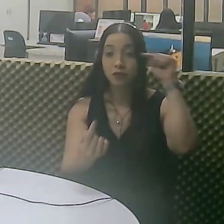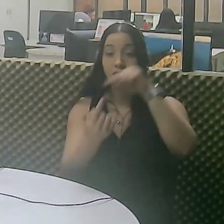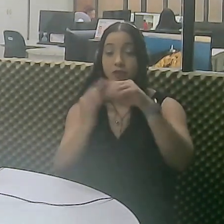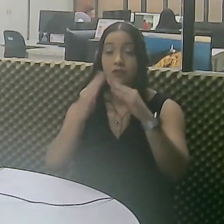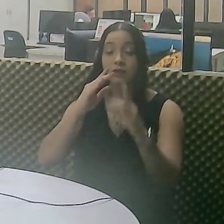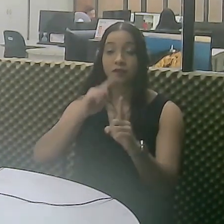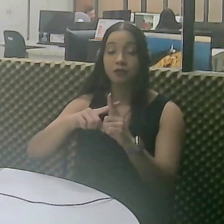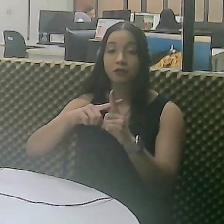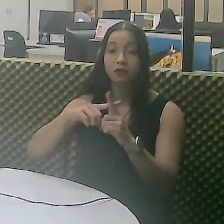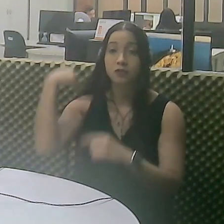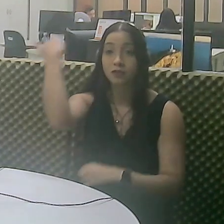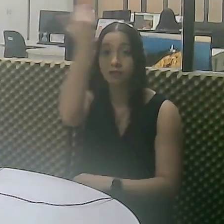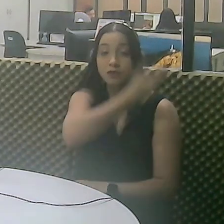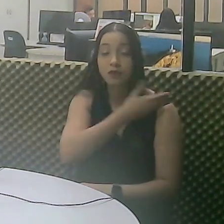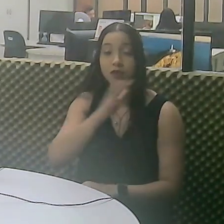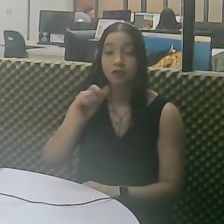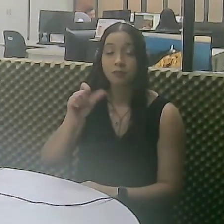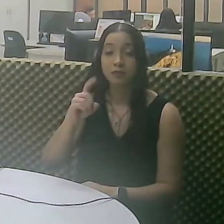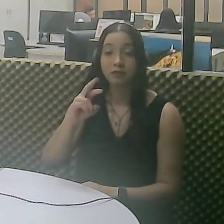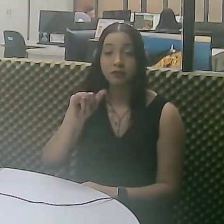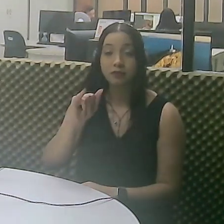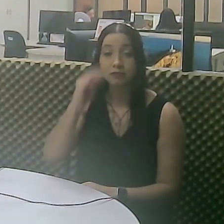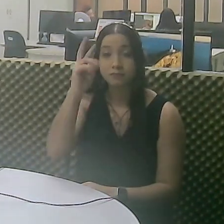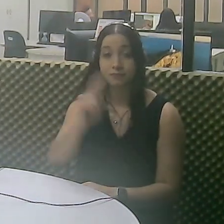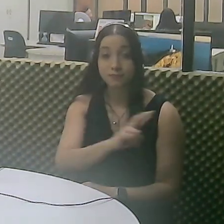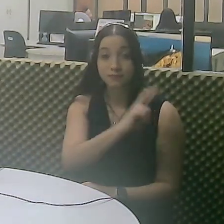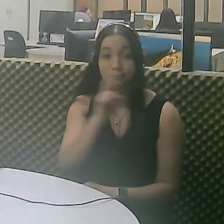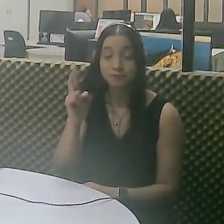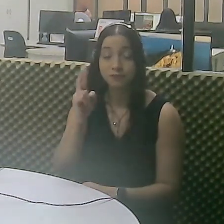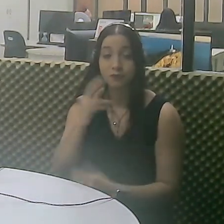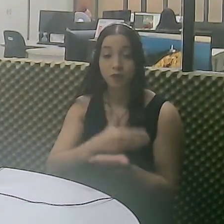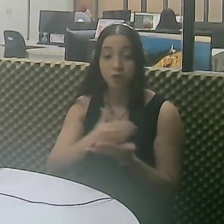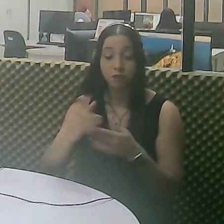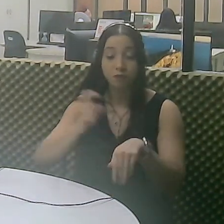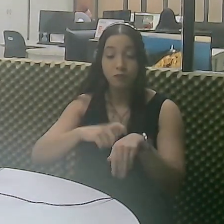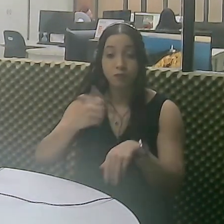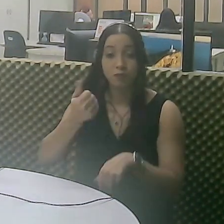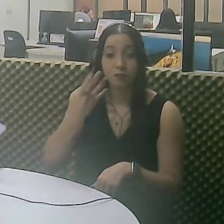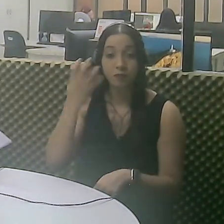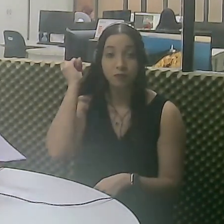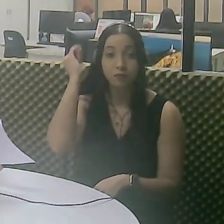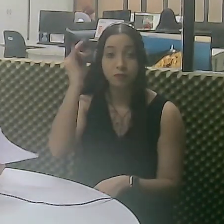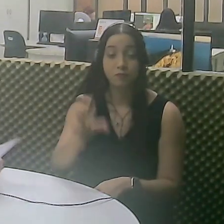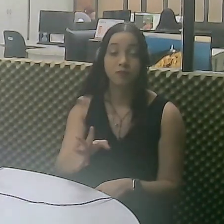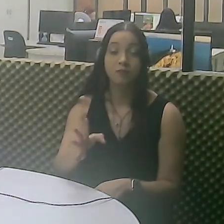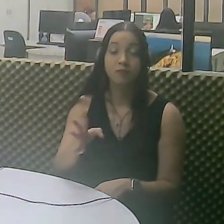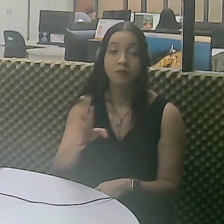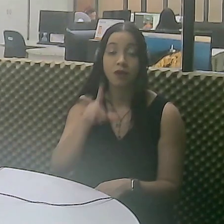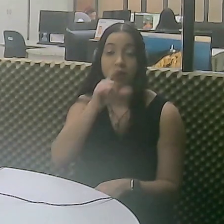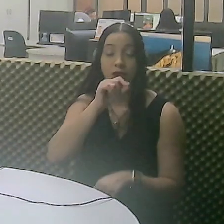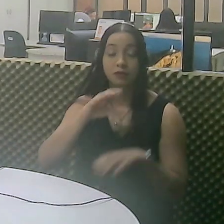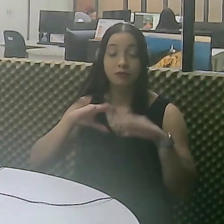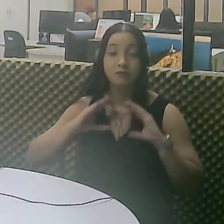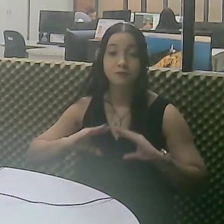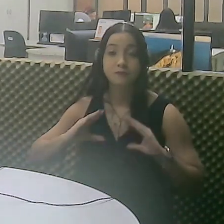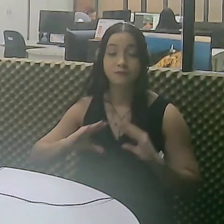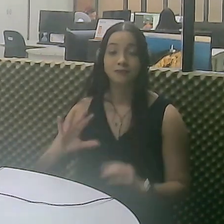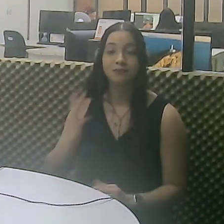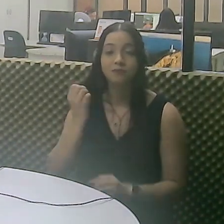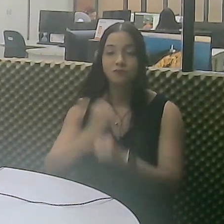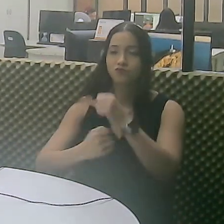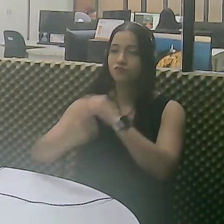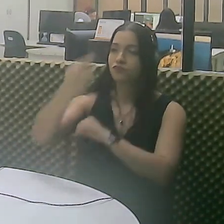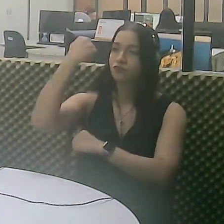Nossa Senhora da Abadia, em Romaria. Largada será às 4 da manhã, no Parque do Sabiá. Assim como ocorreu nos